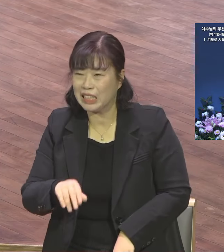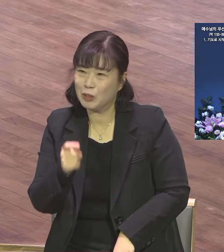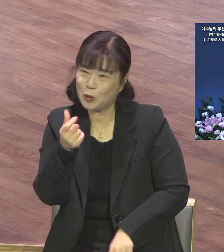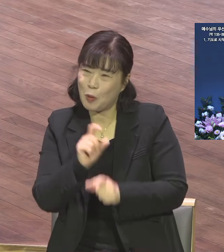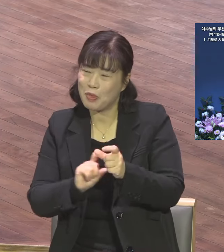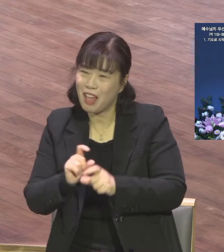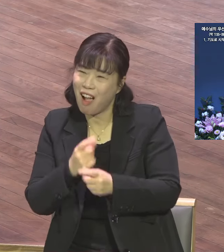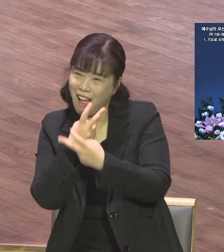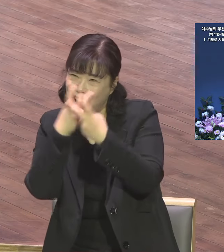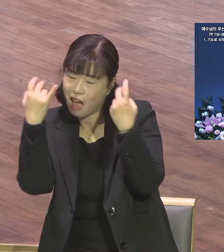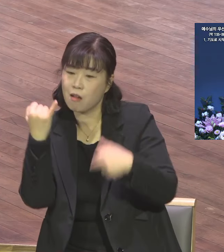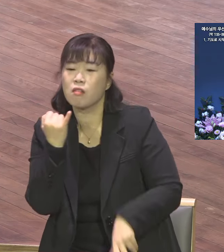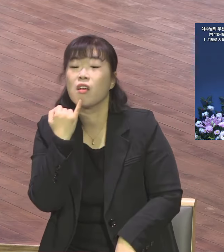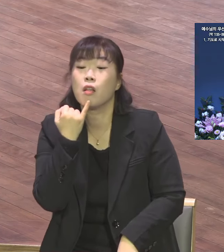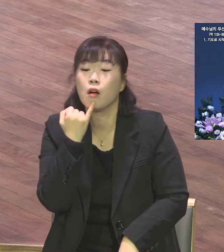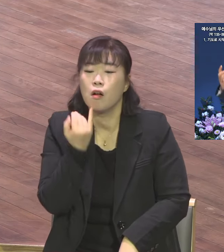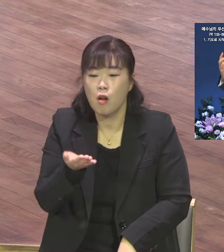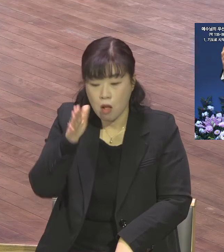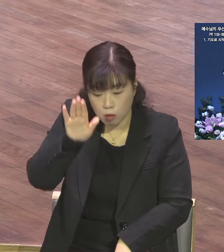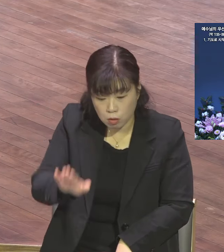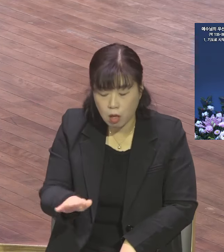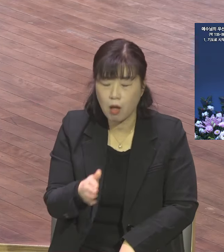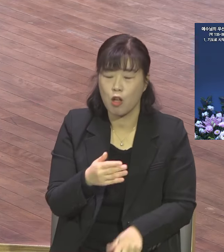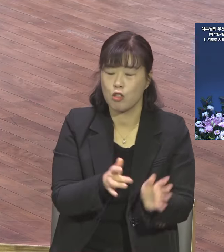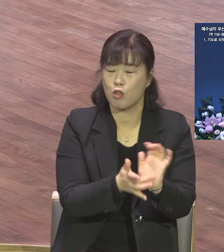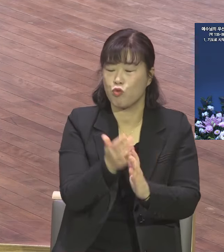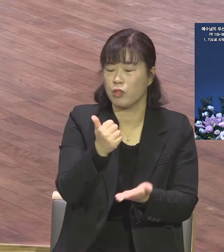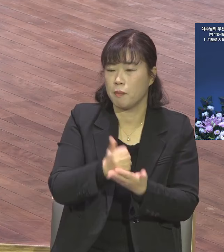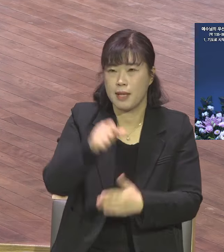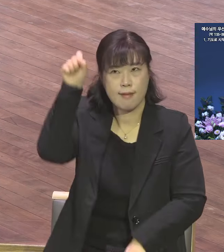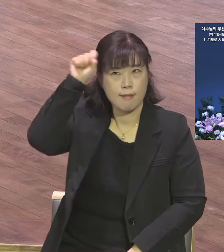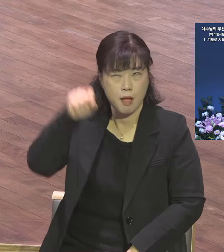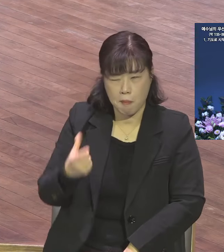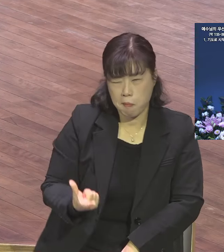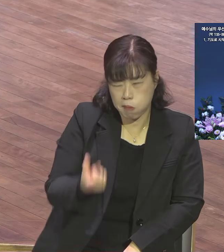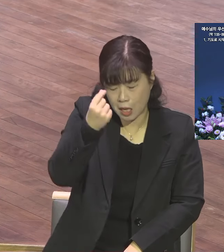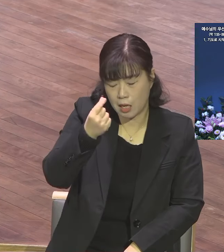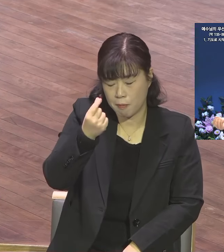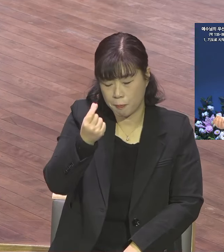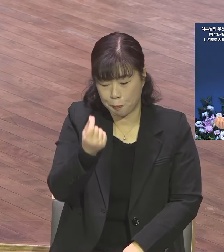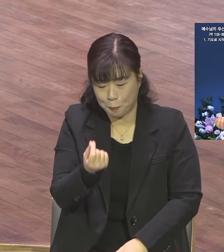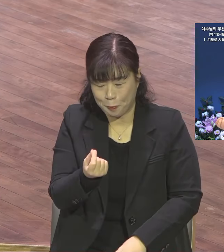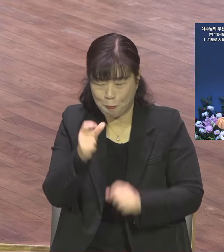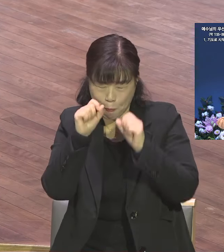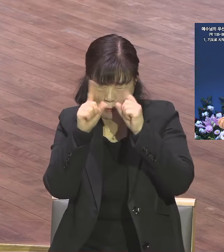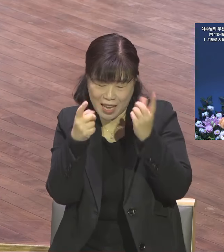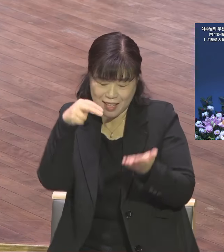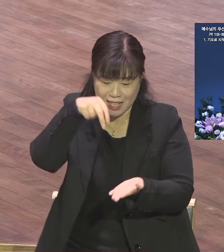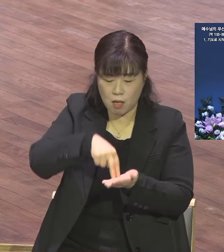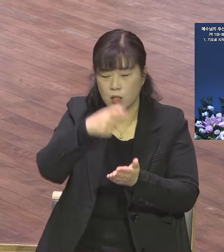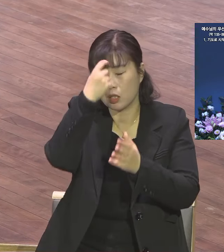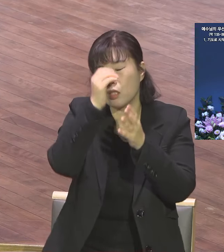기도하면서 모든 피곤을 푸시고 하나님이 주는 새로운 힘으로 사역을 하셨다는 거예요.